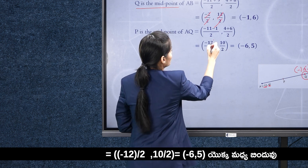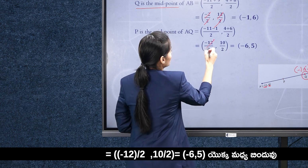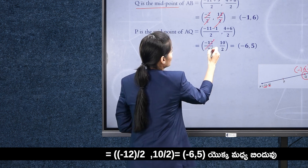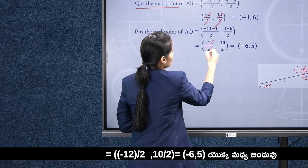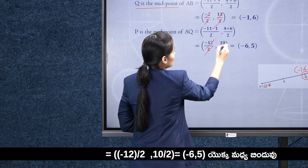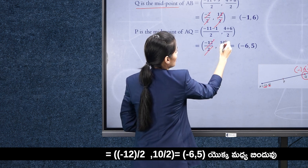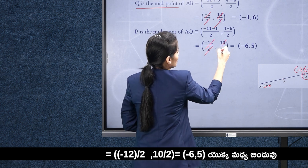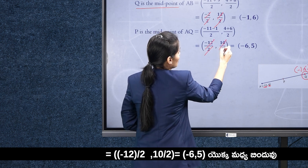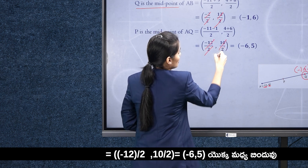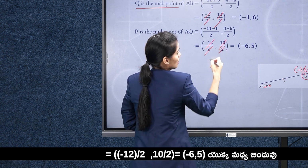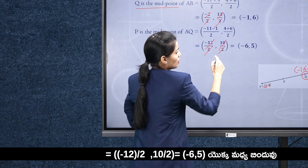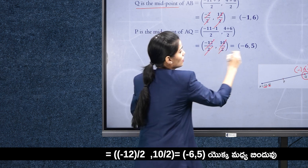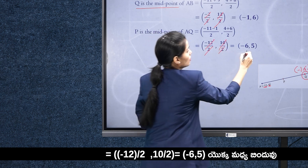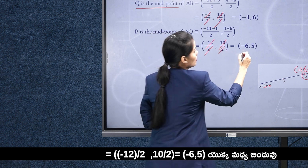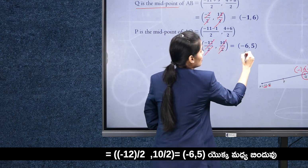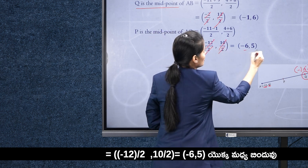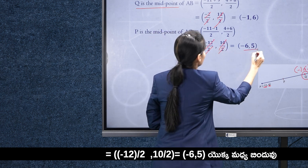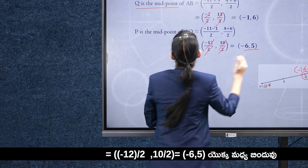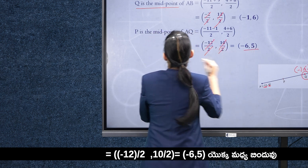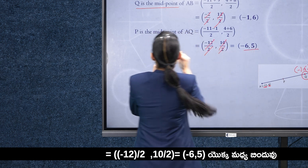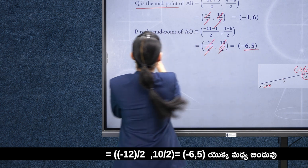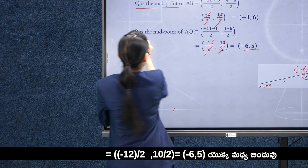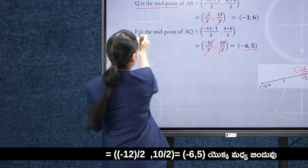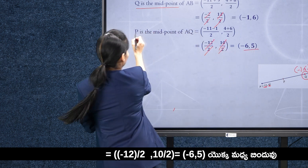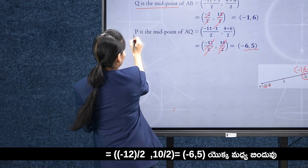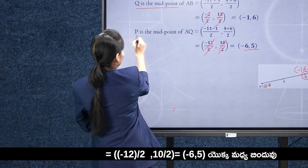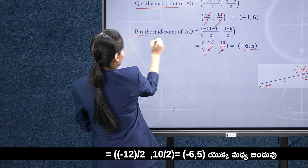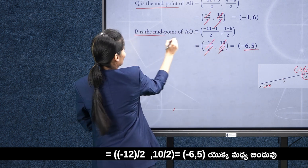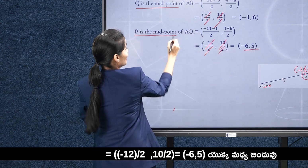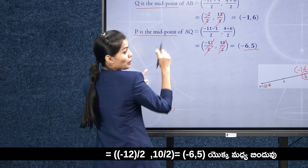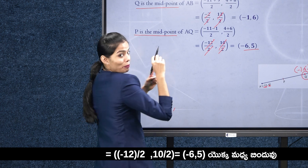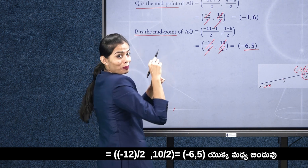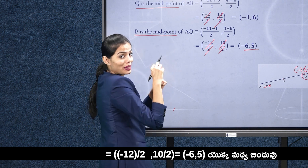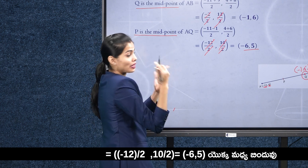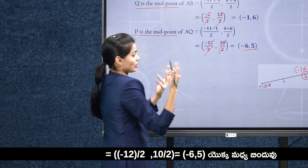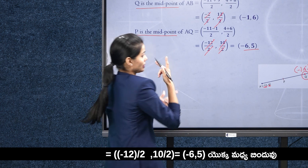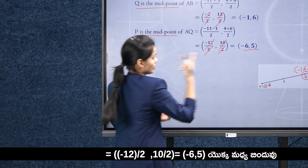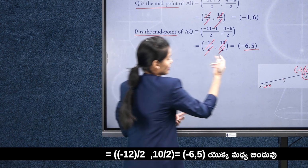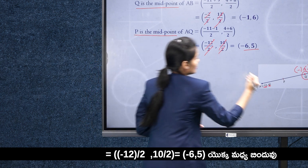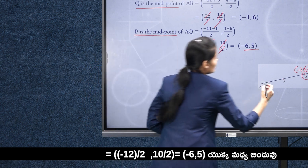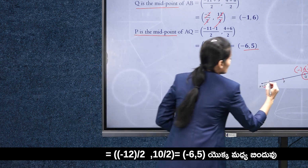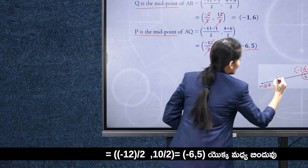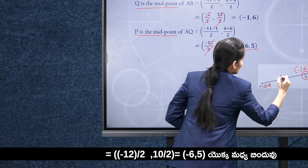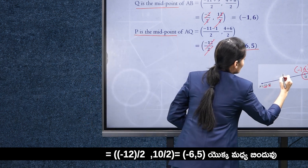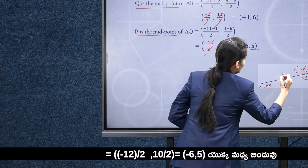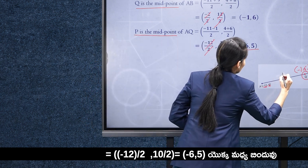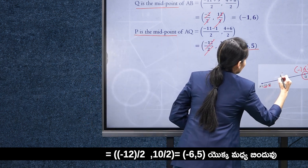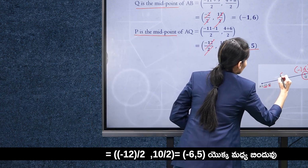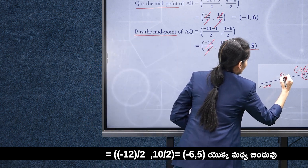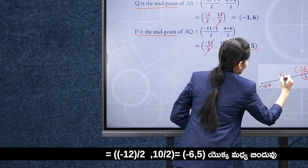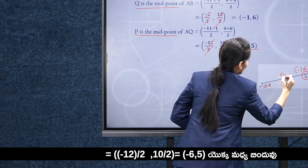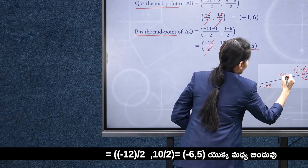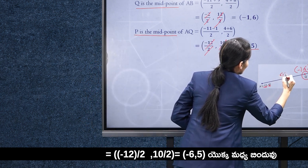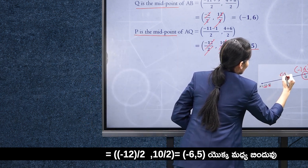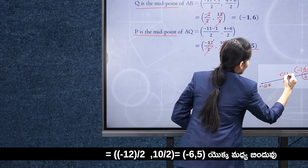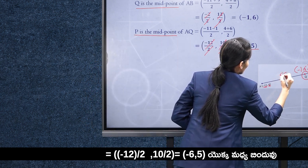is equal to -12/2, 10/2 is equal to